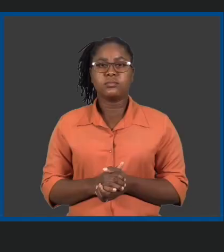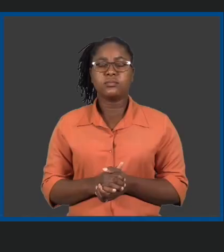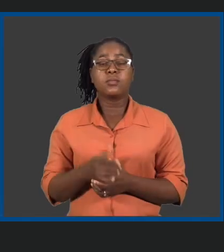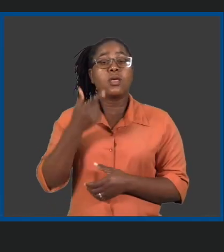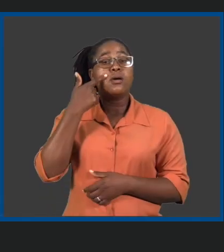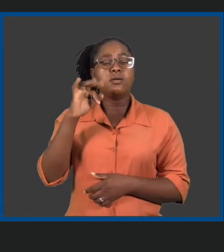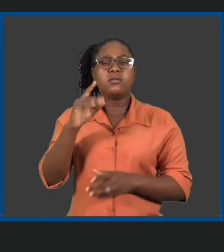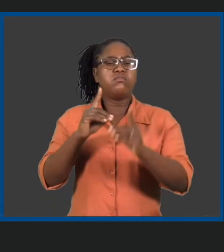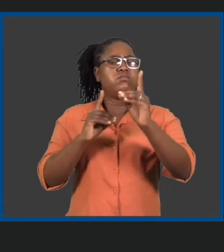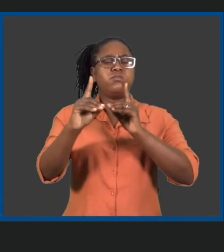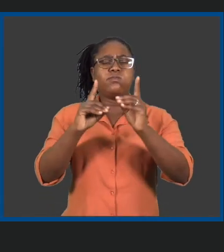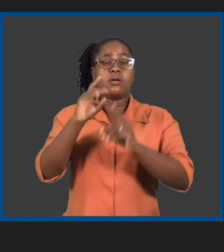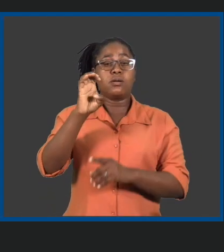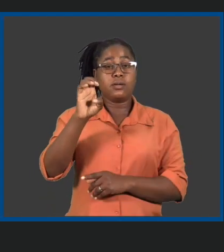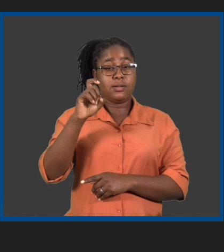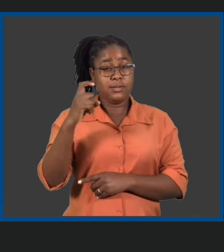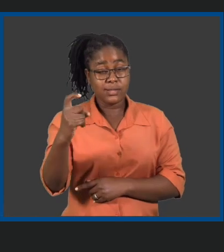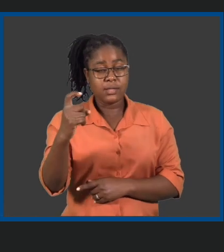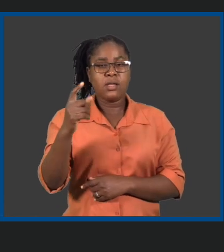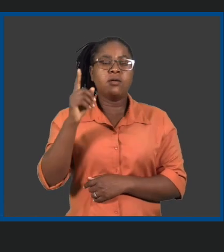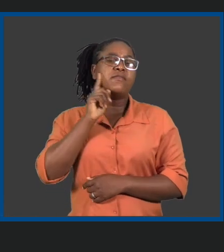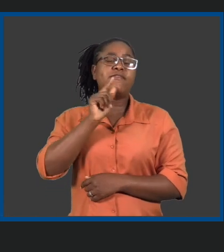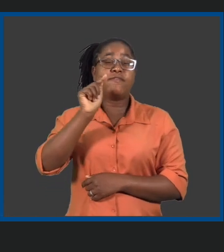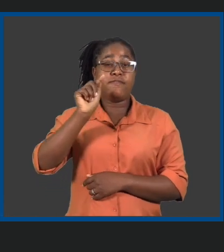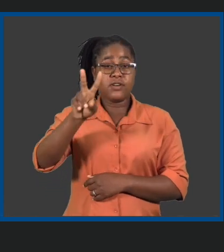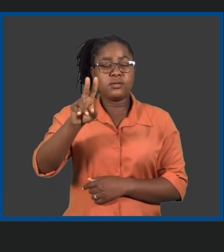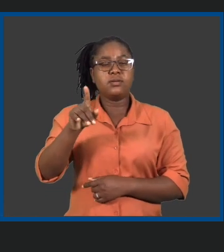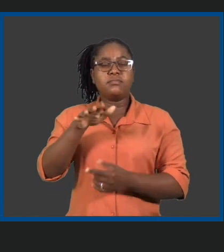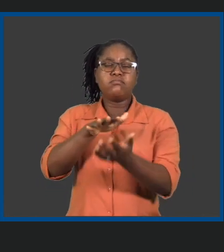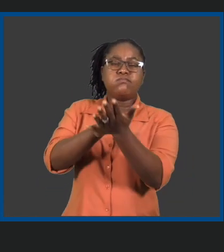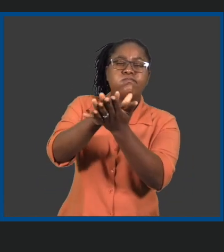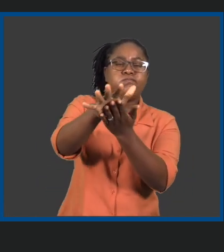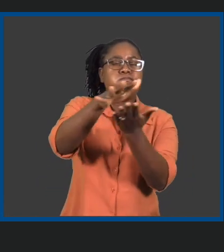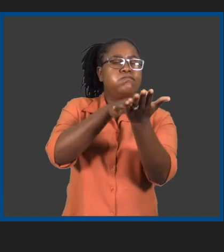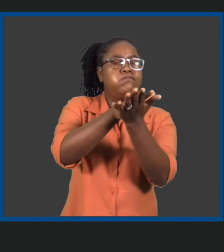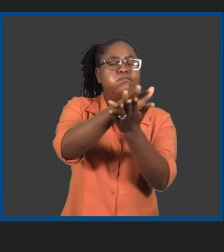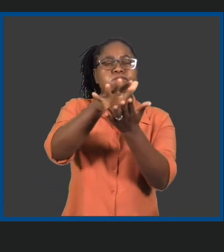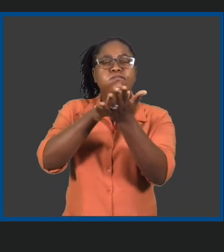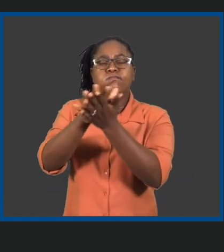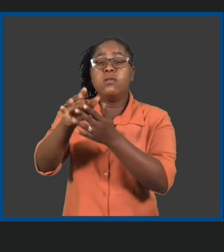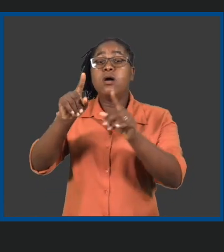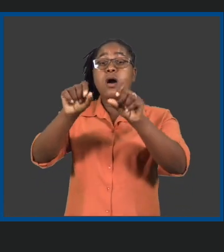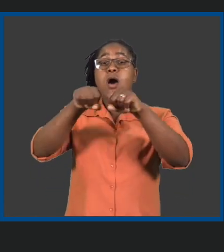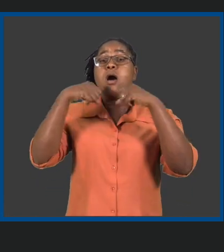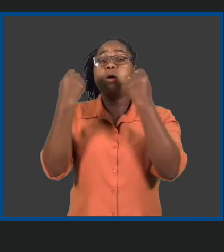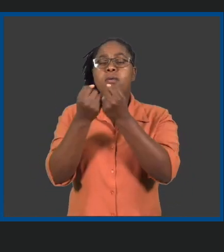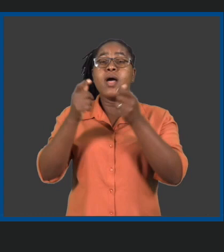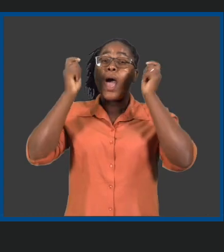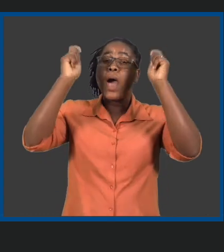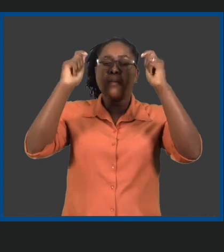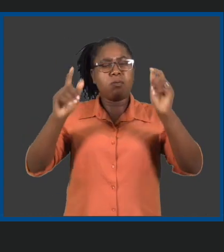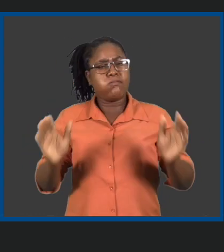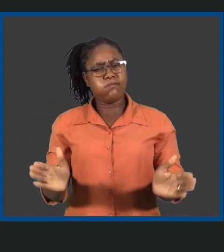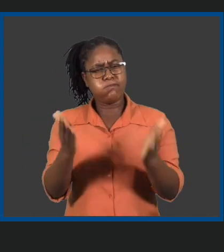Felismina Banzi, diretora executiva da TV surdo, explica o que motivou esta associação a promover